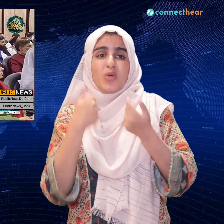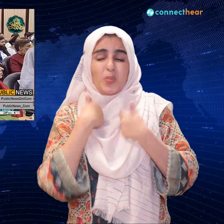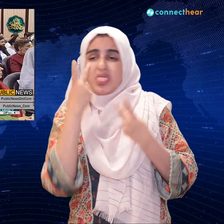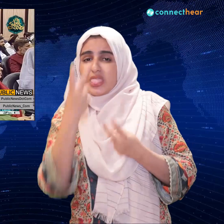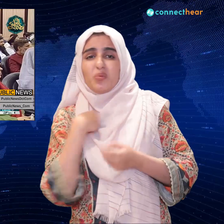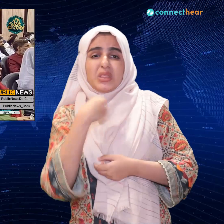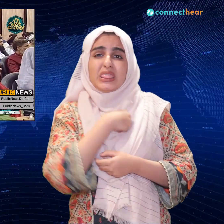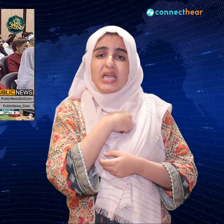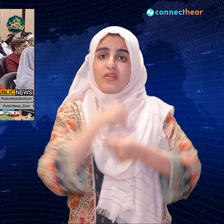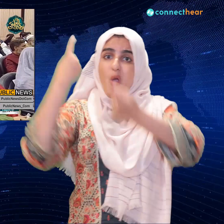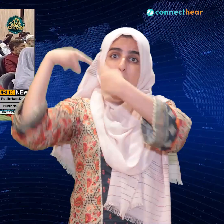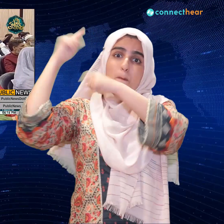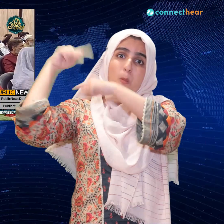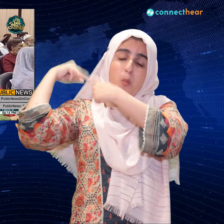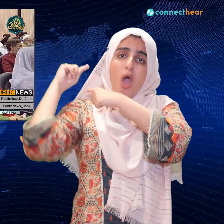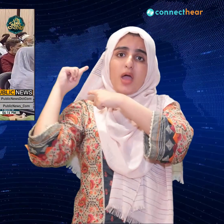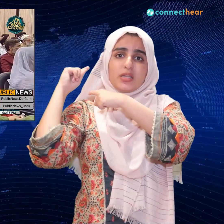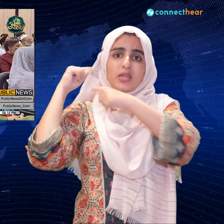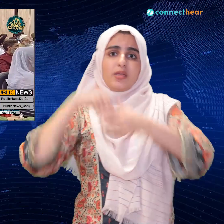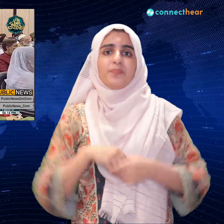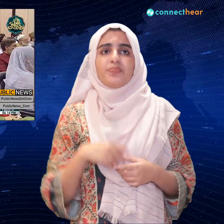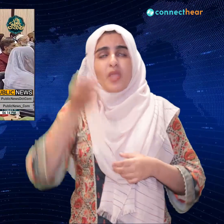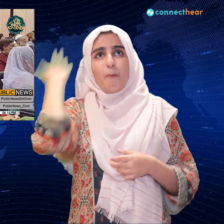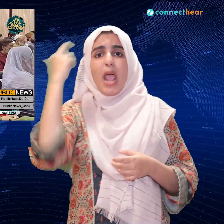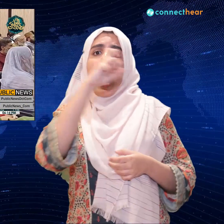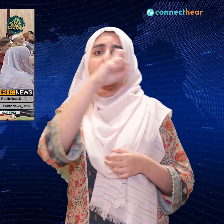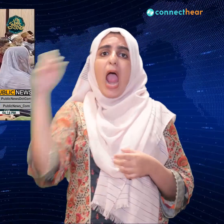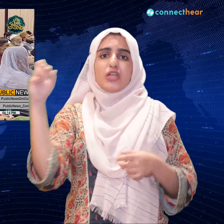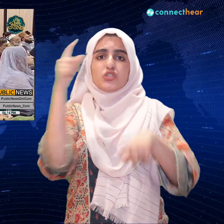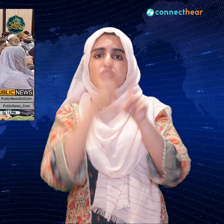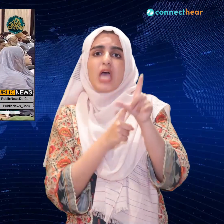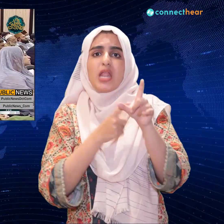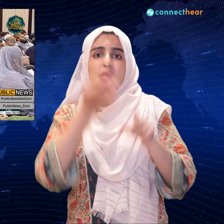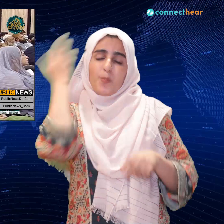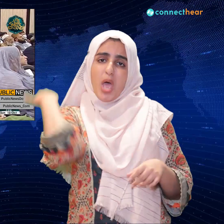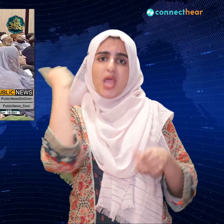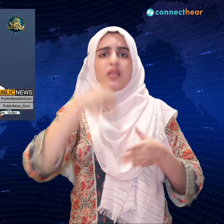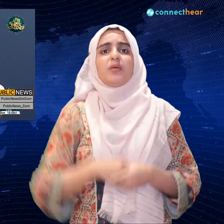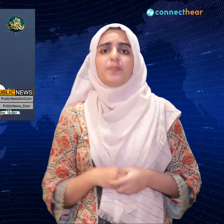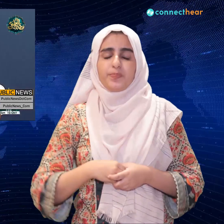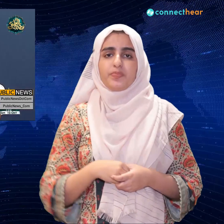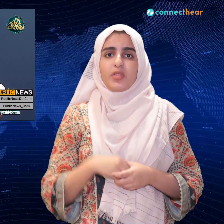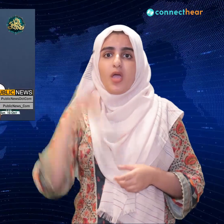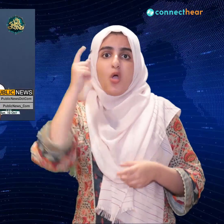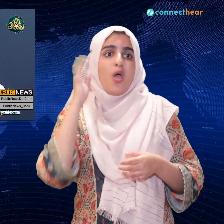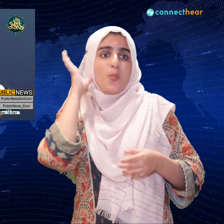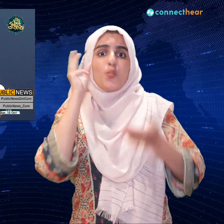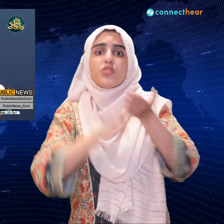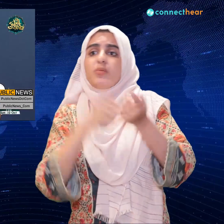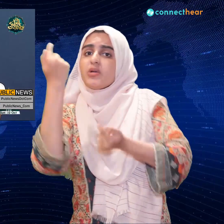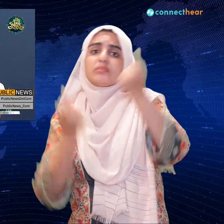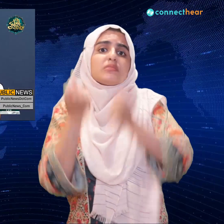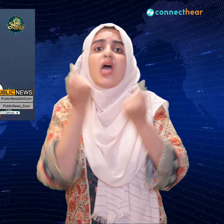تو اپنی تاریخ پڑھ کے, کہ 800 کے اندر 9th سینچری میں مسلمانوں میں ڈیبیٹس کیا چل رہی